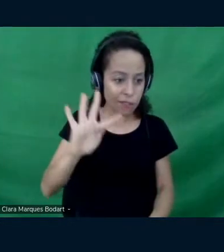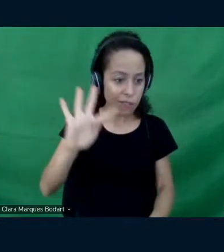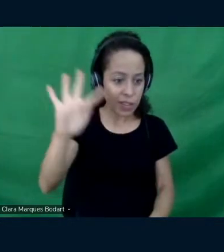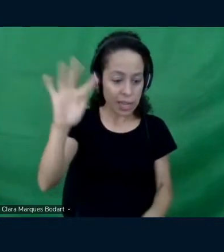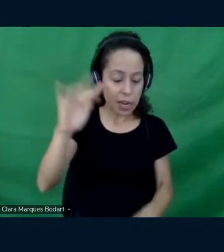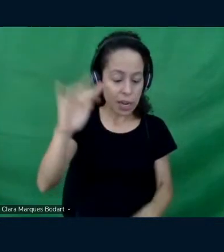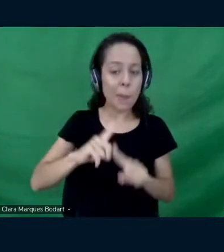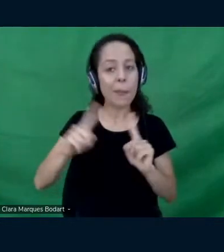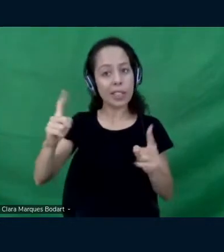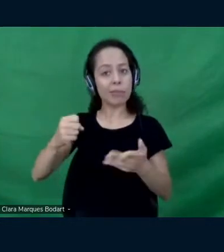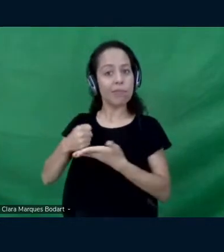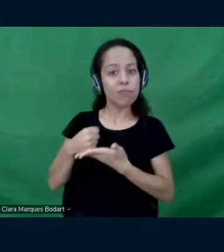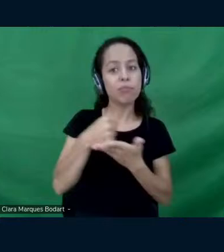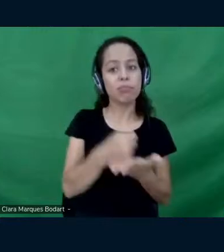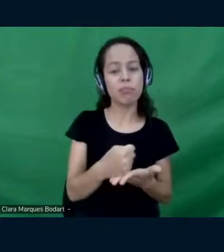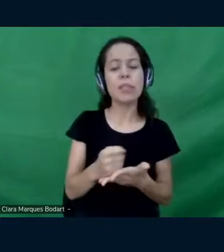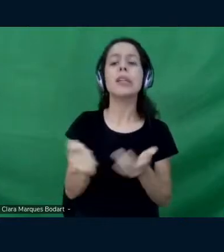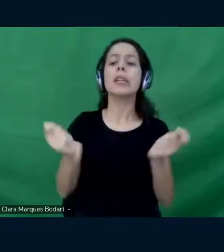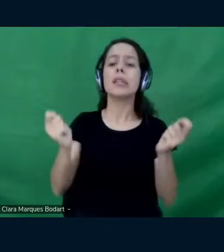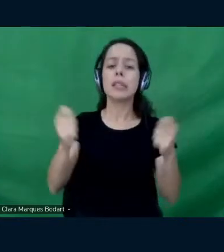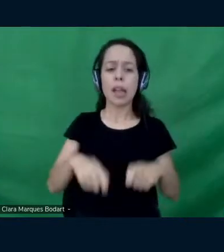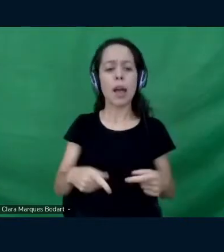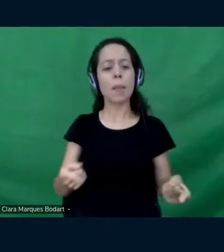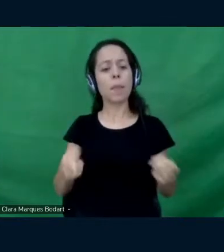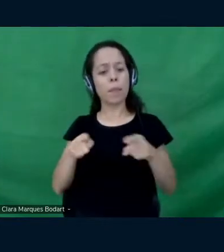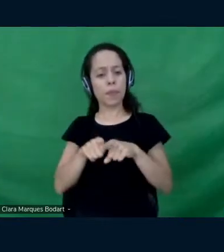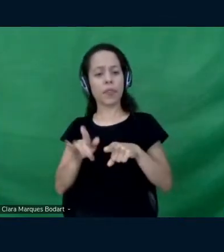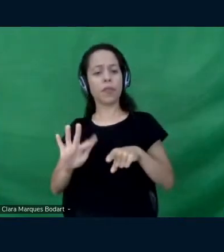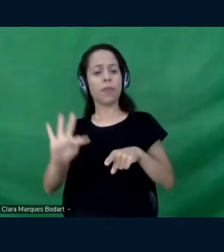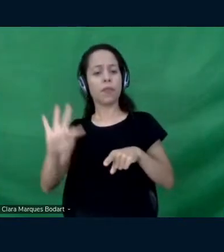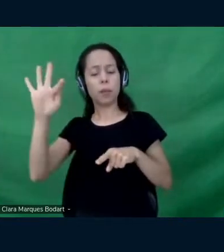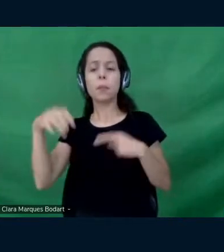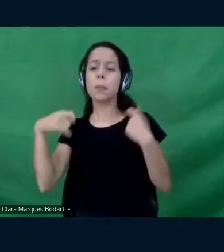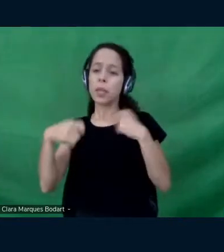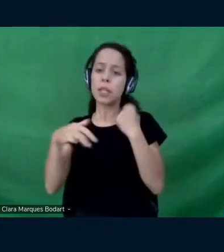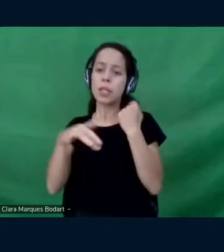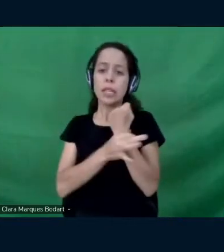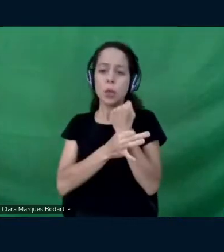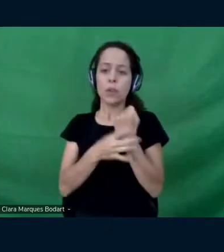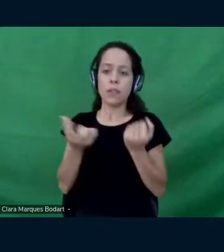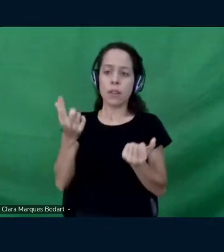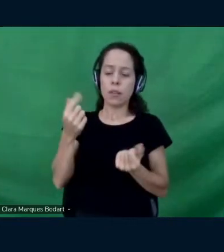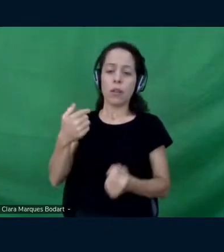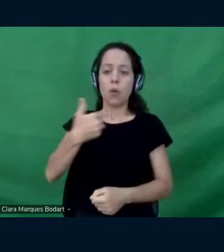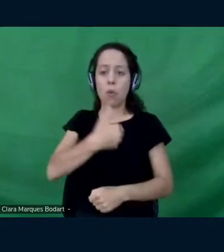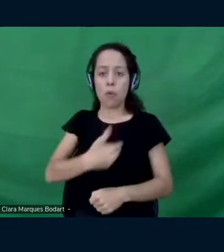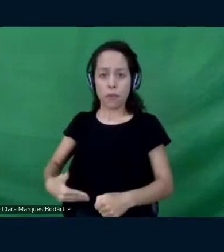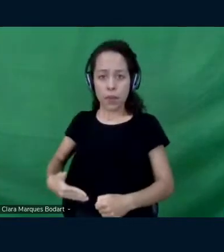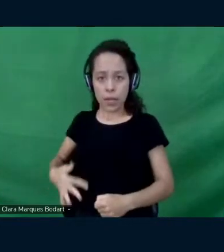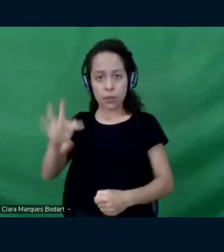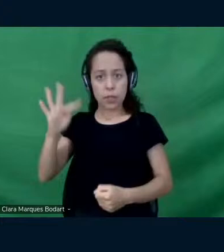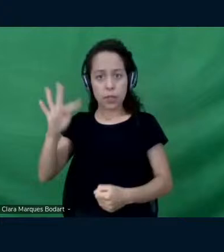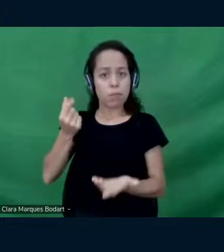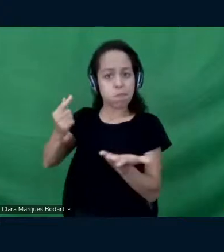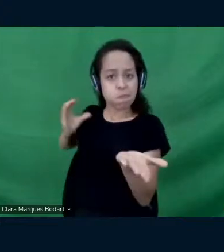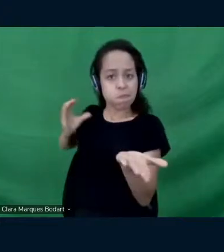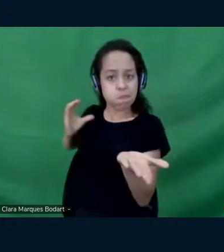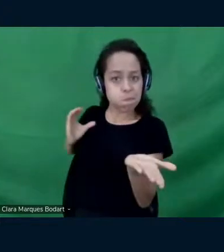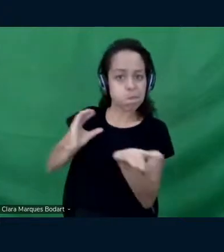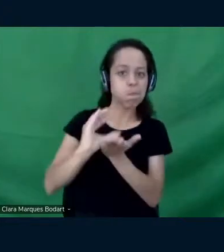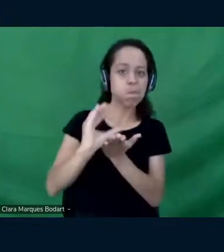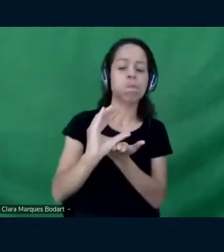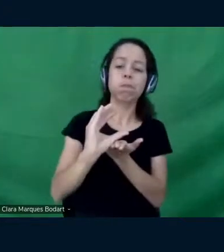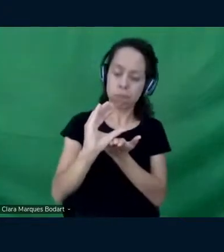manter a estrutura do Pacto Federativo assegurando investimento do Estado, né, do